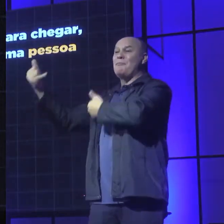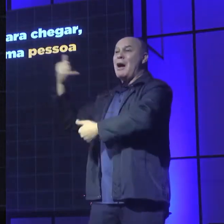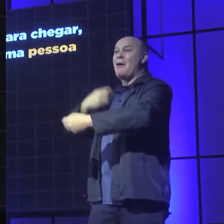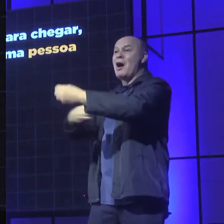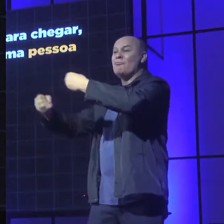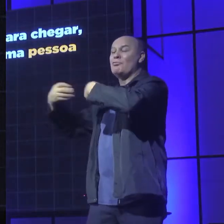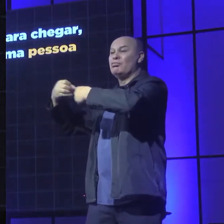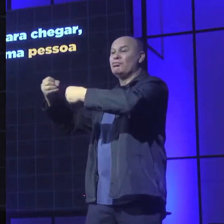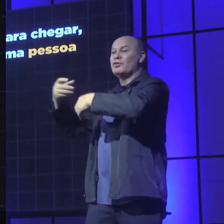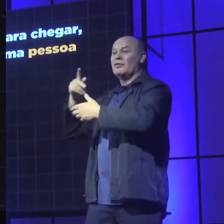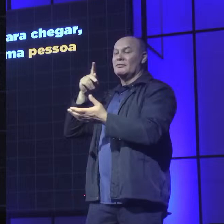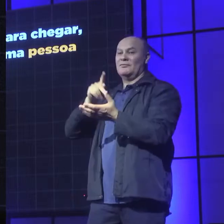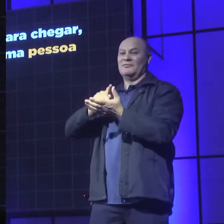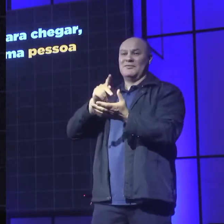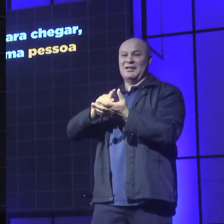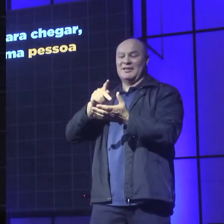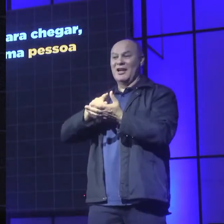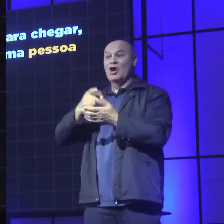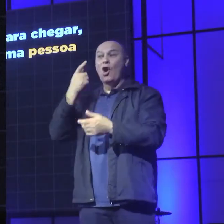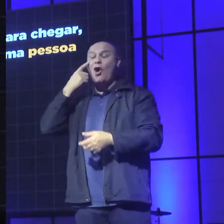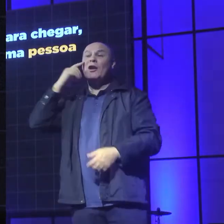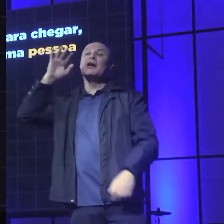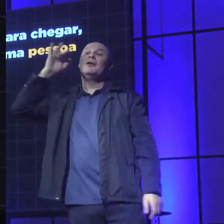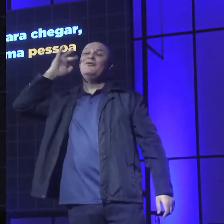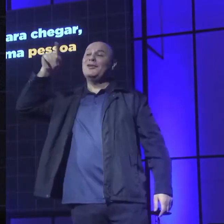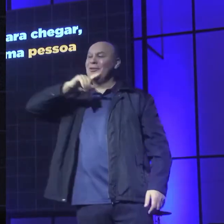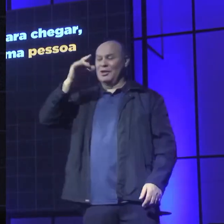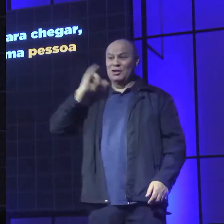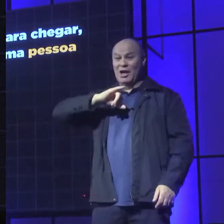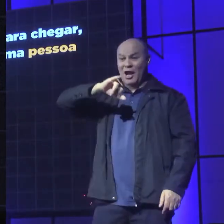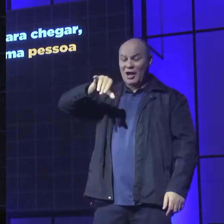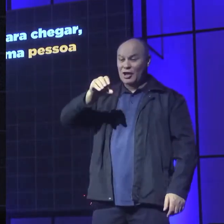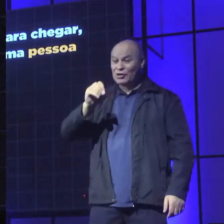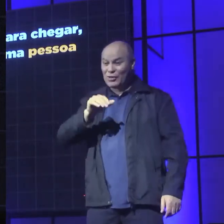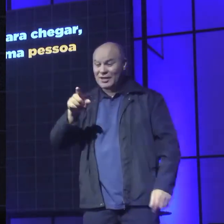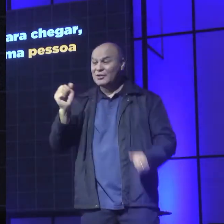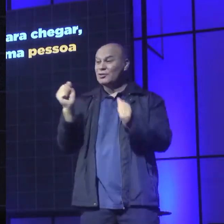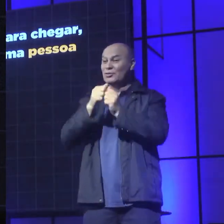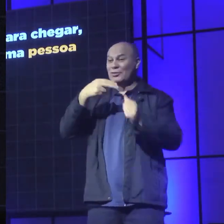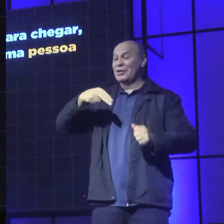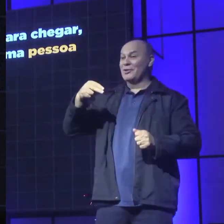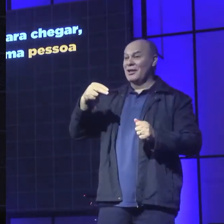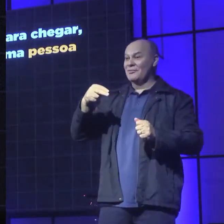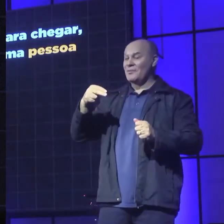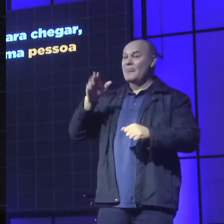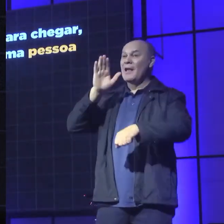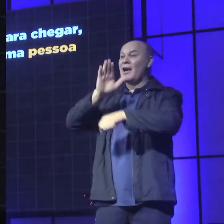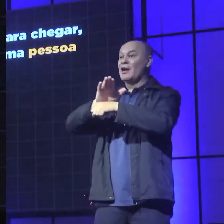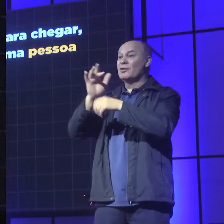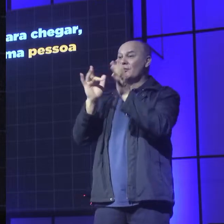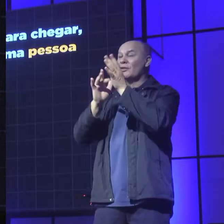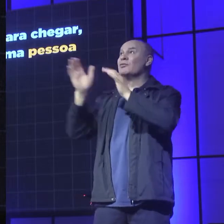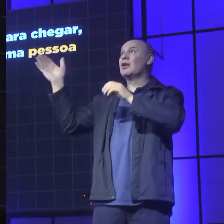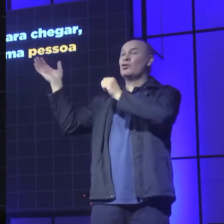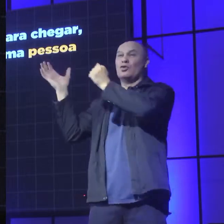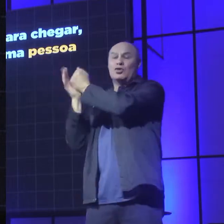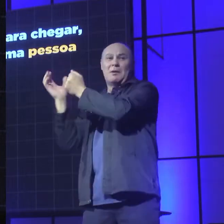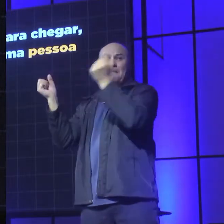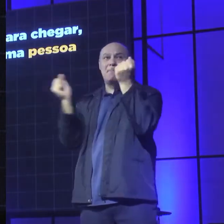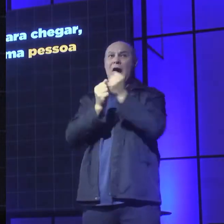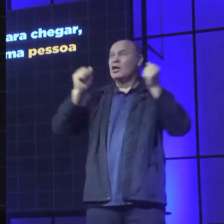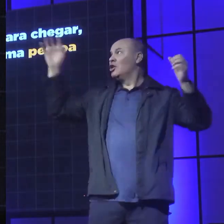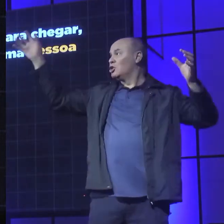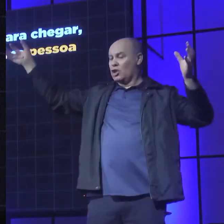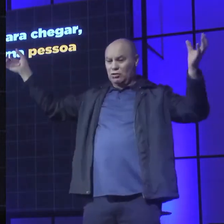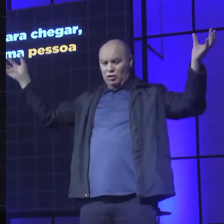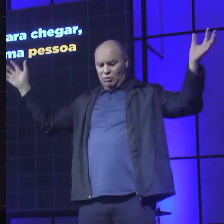da cruz com José de Arimateia, e ele dizendo, eu trouxe tudo, eu trouxe a minha fortuna,